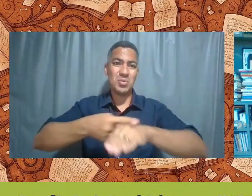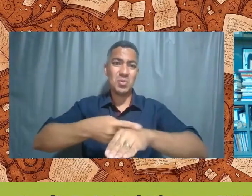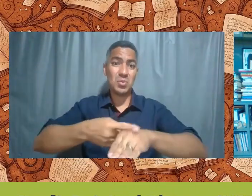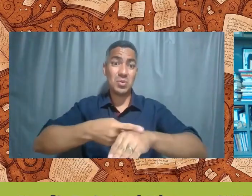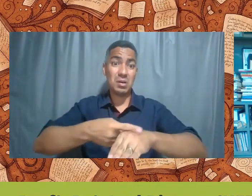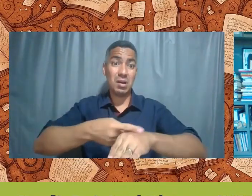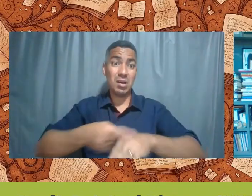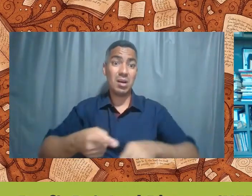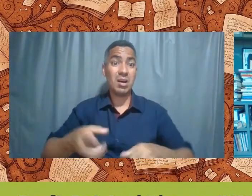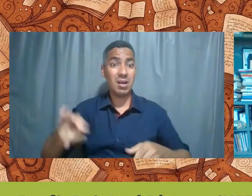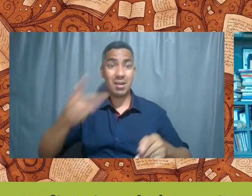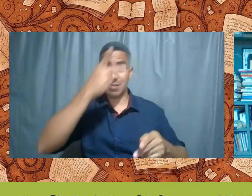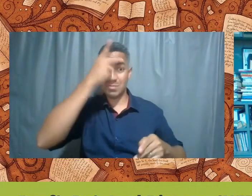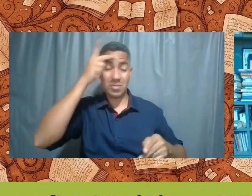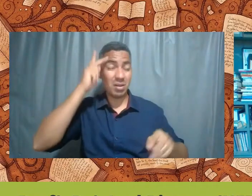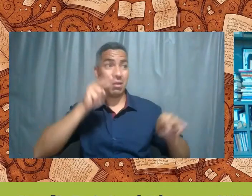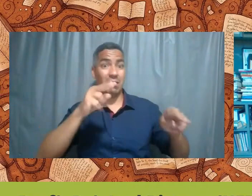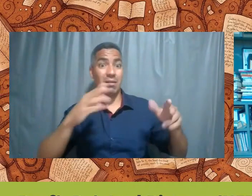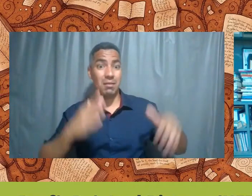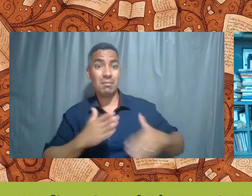né, propriamente,